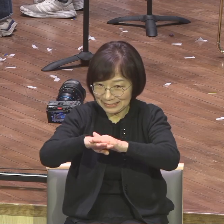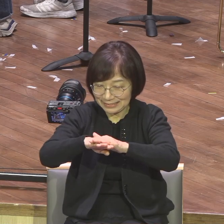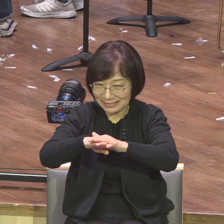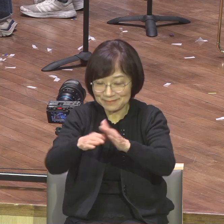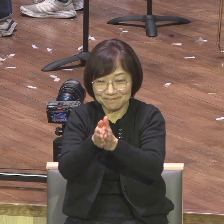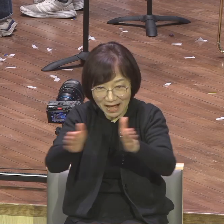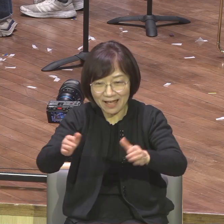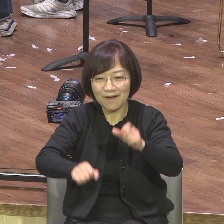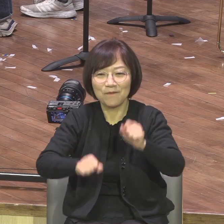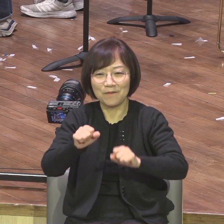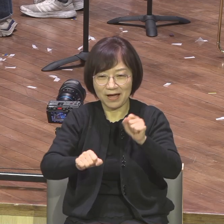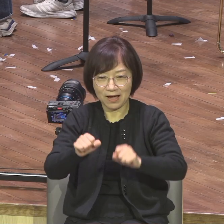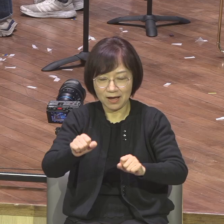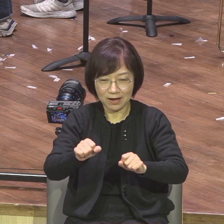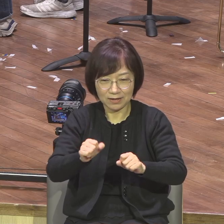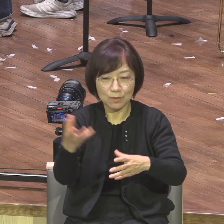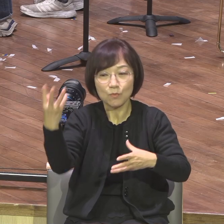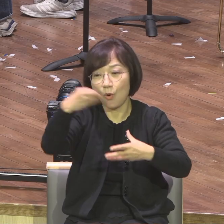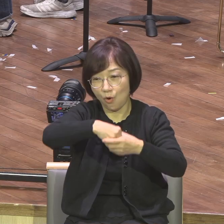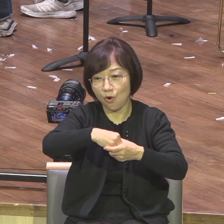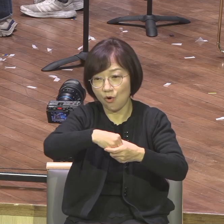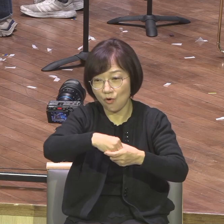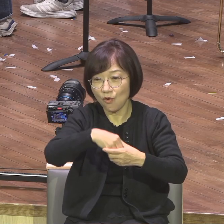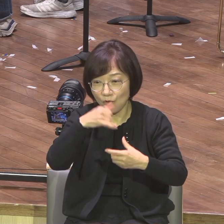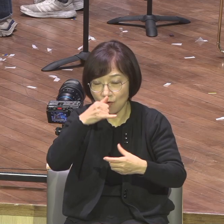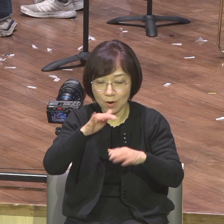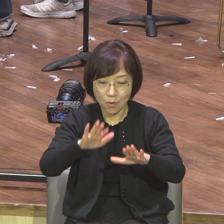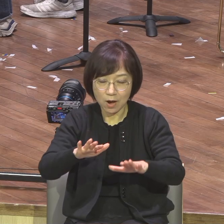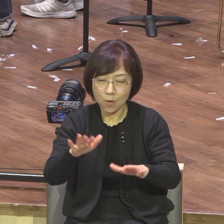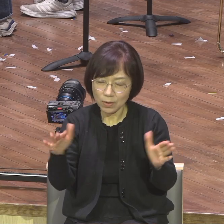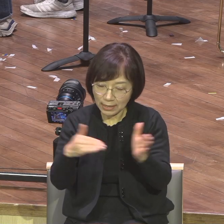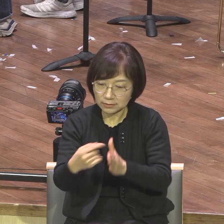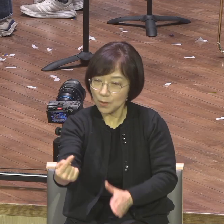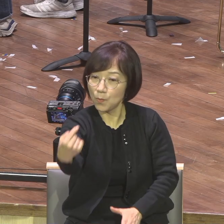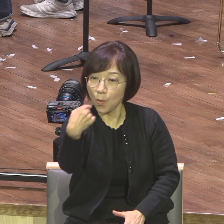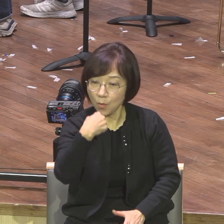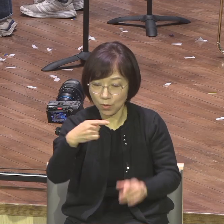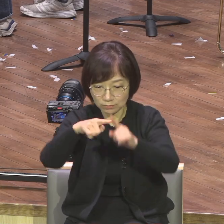온 이 보고서를 보고 쭉 보니까